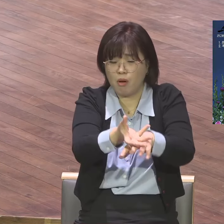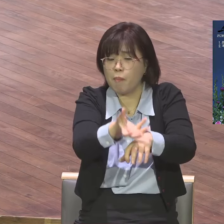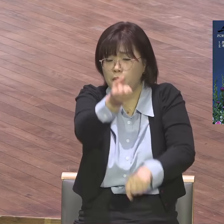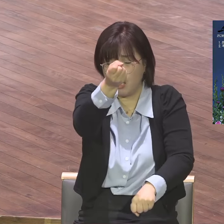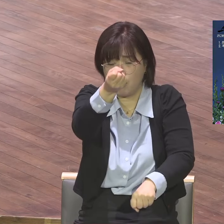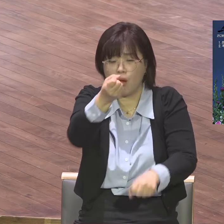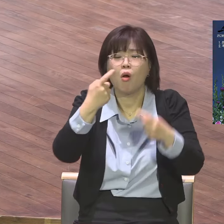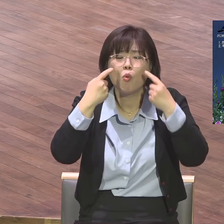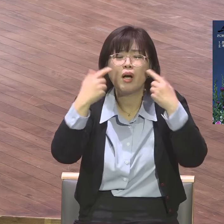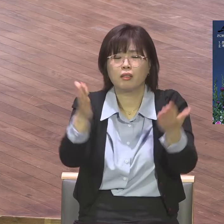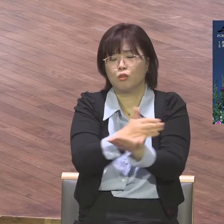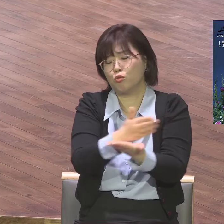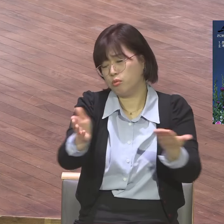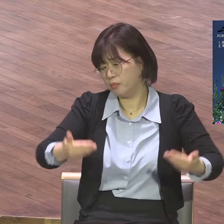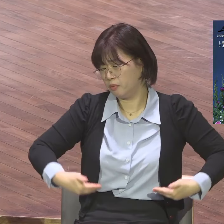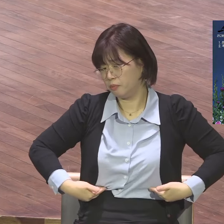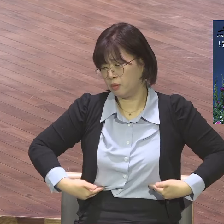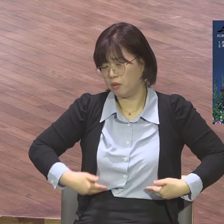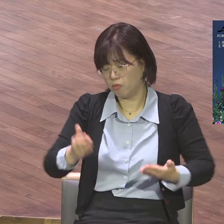미안합니다.